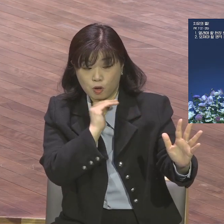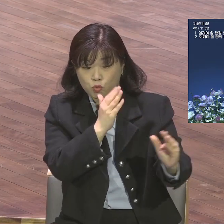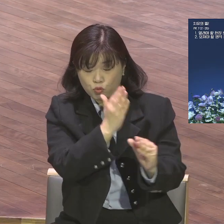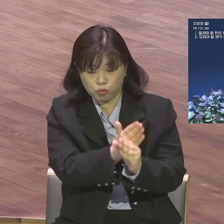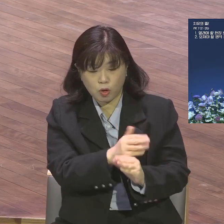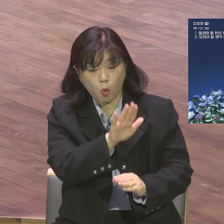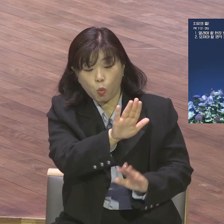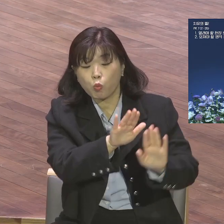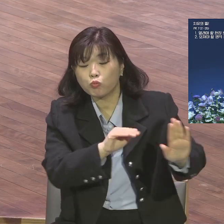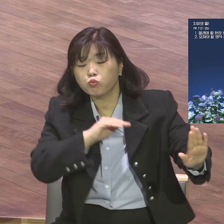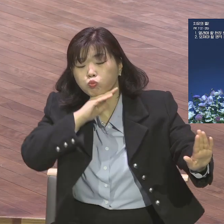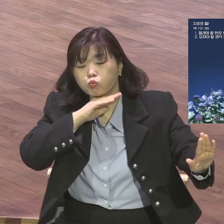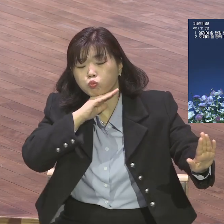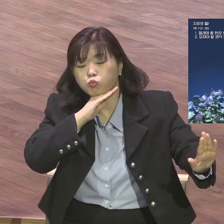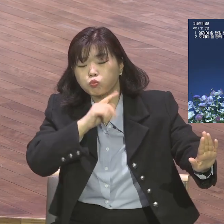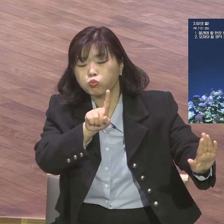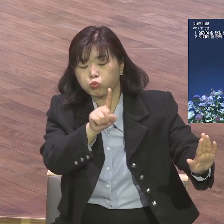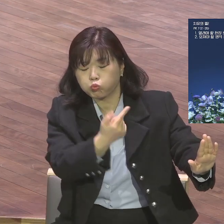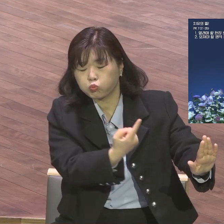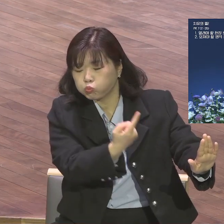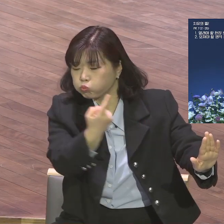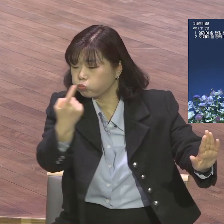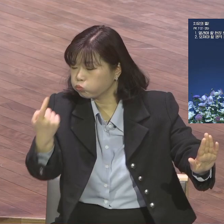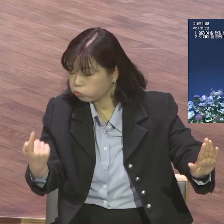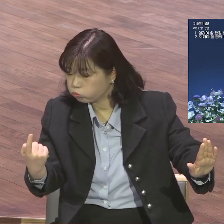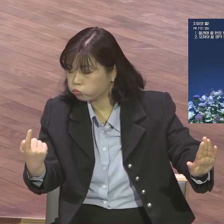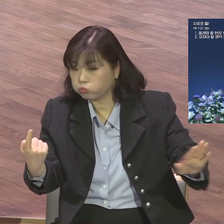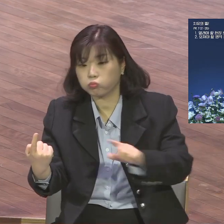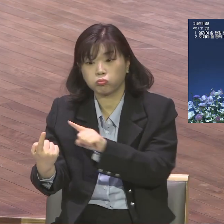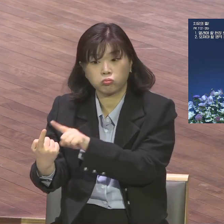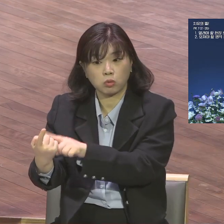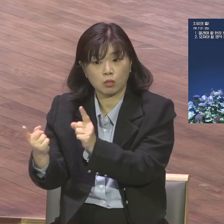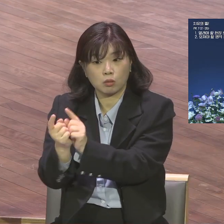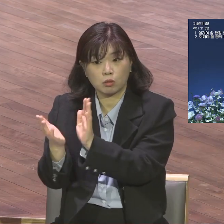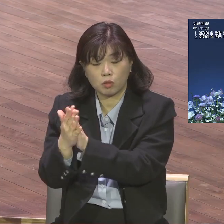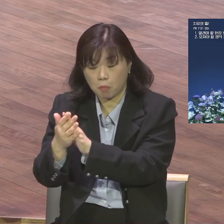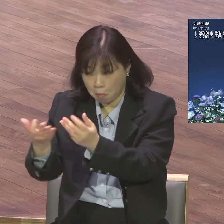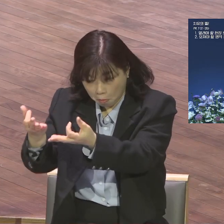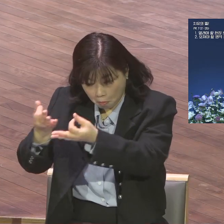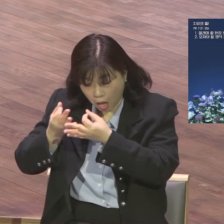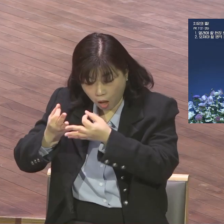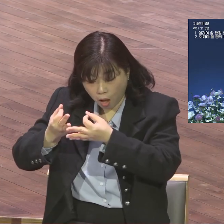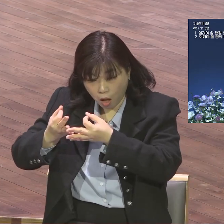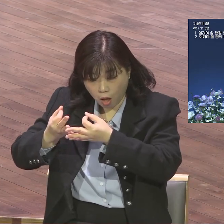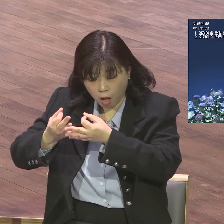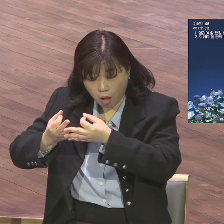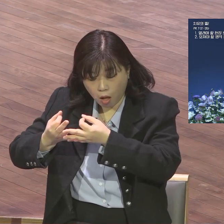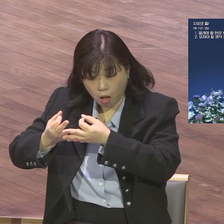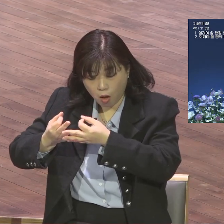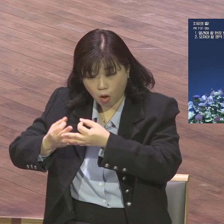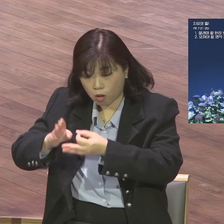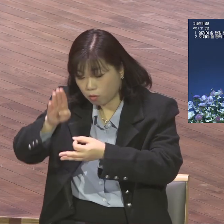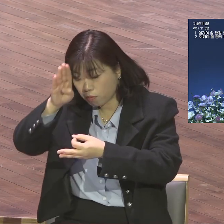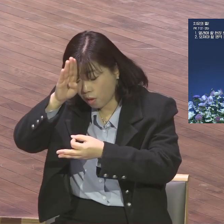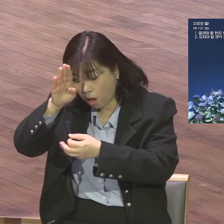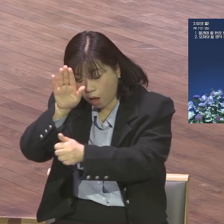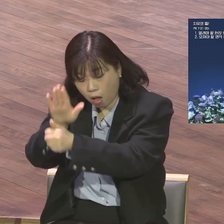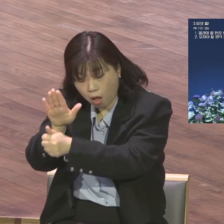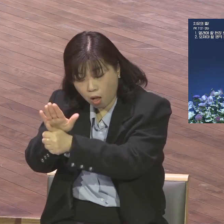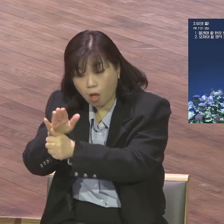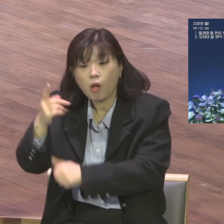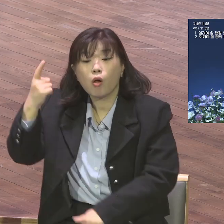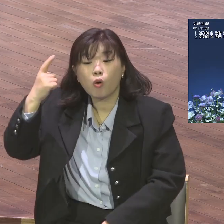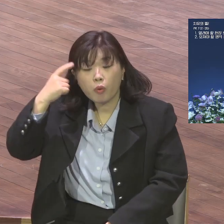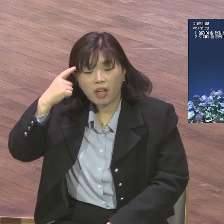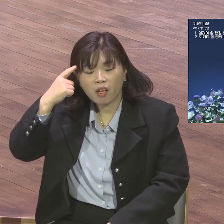얼마나 소중하고 얼마나 가치 있는가를 아시고 그렇게 대해주는 것입니다. 내가 얼마나